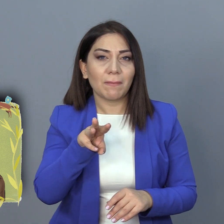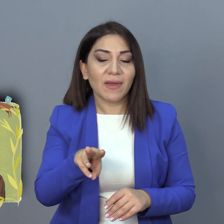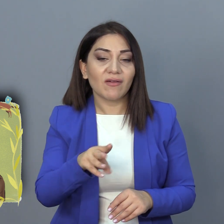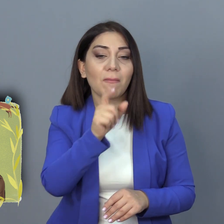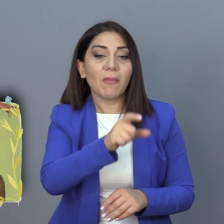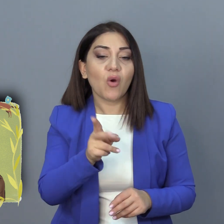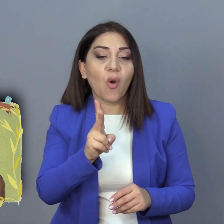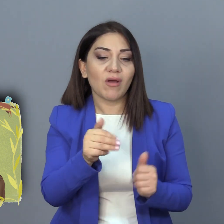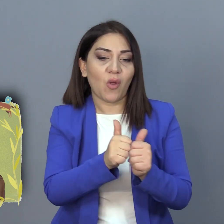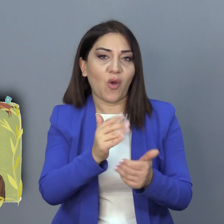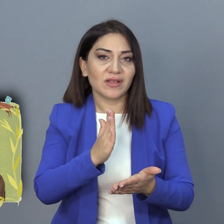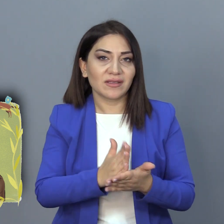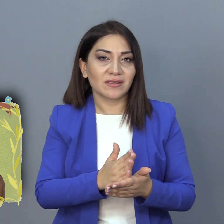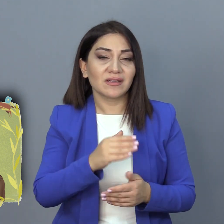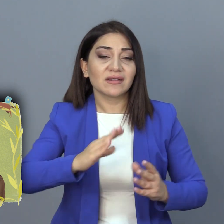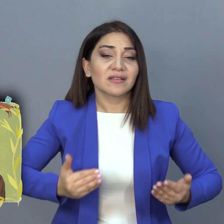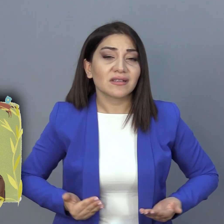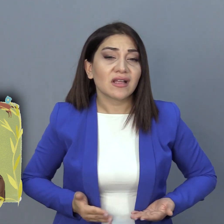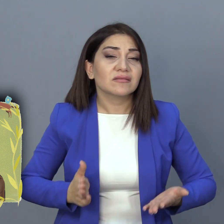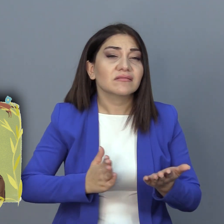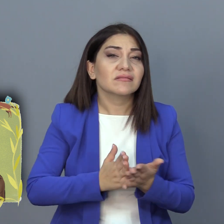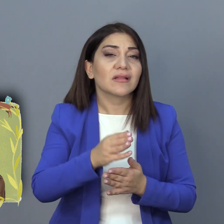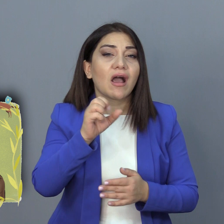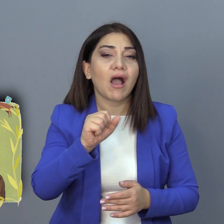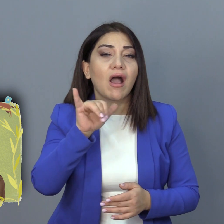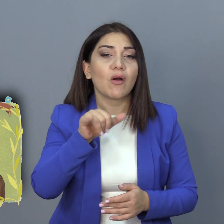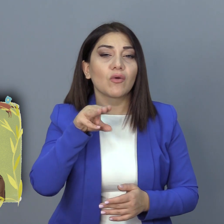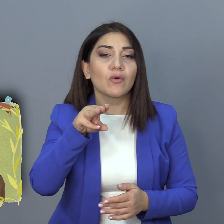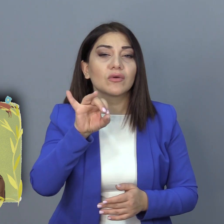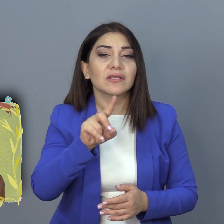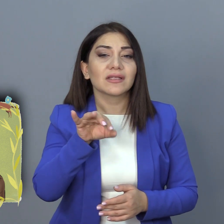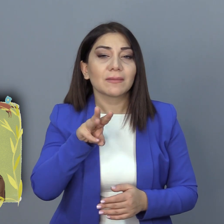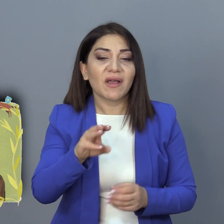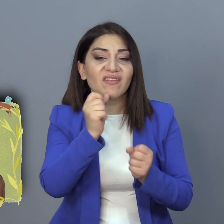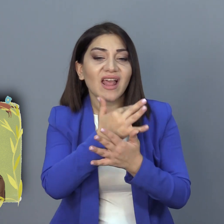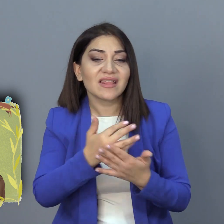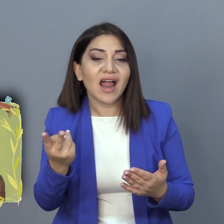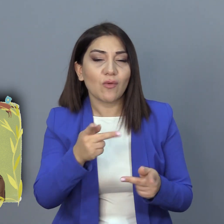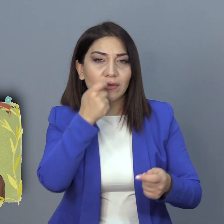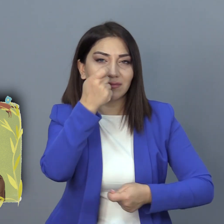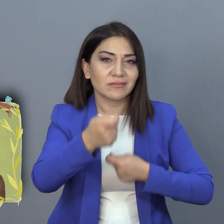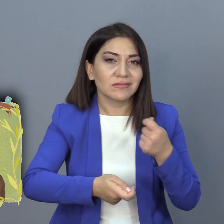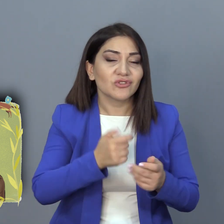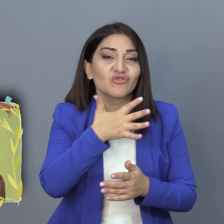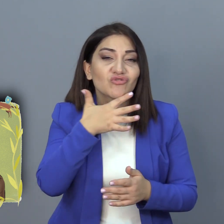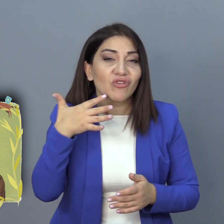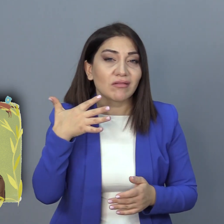կողքին են։ Իր ամբողջկյանքնա նվիրել է այուտիզմի և կենթանիների ուսումնասիրությանը, և առաջին հայացքից տարբեր